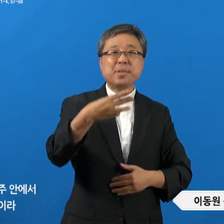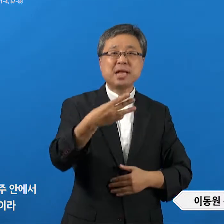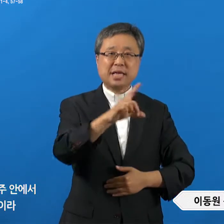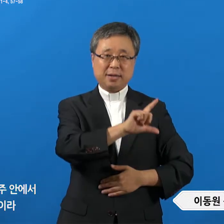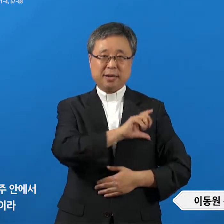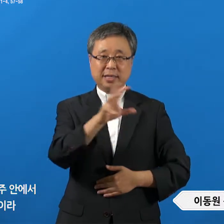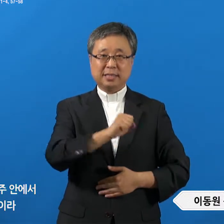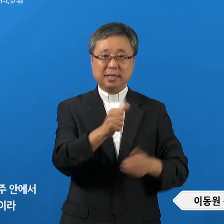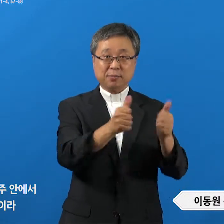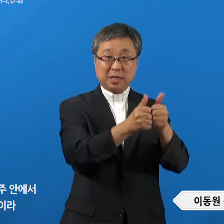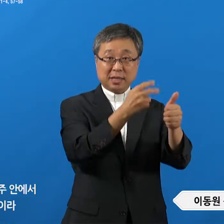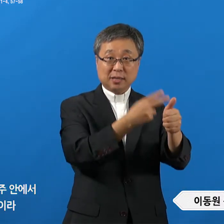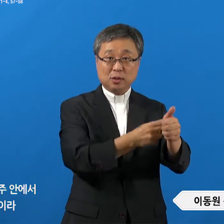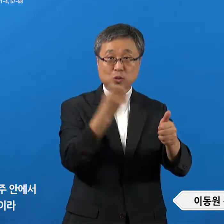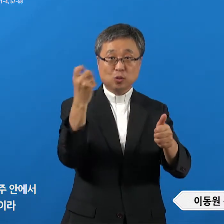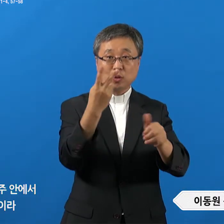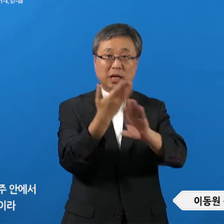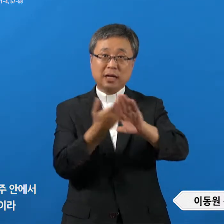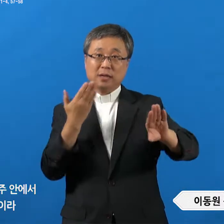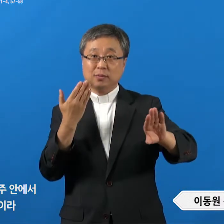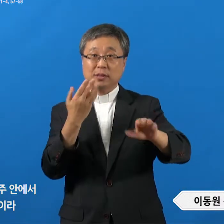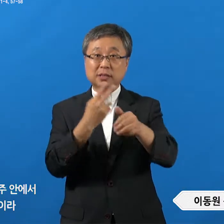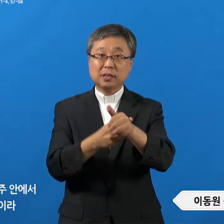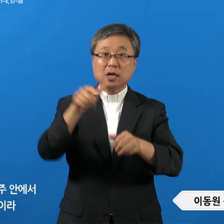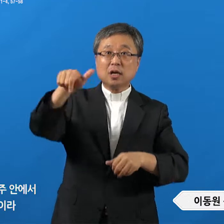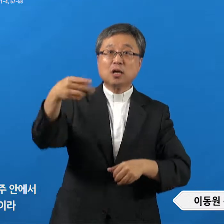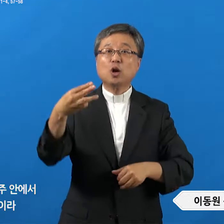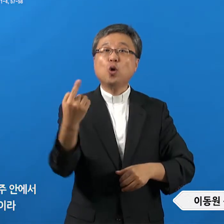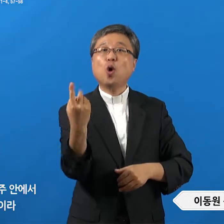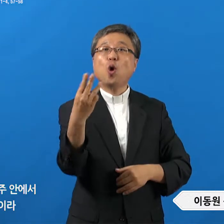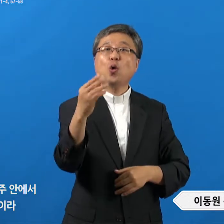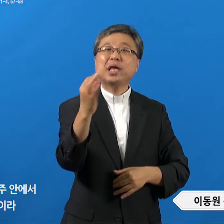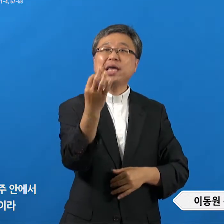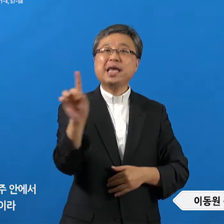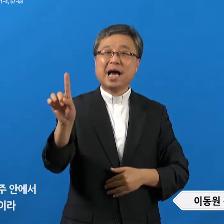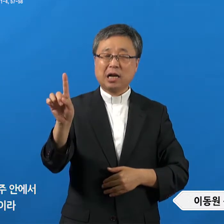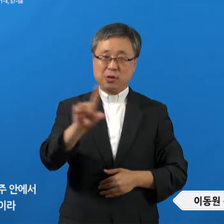가진 남자 선생님이고 또 한 분은 글로리아라는 이름을